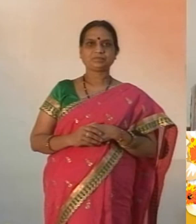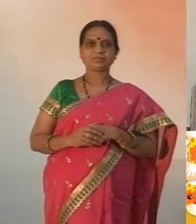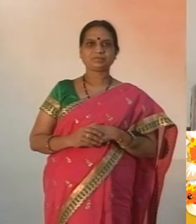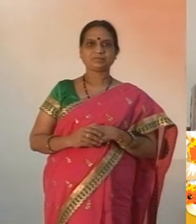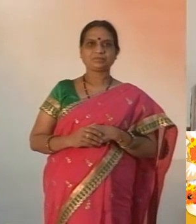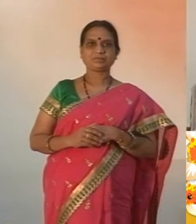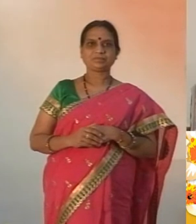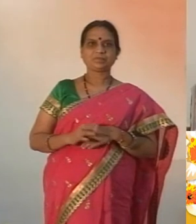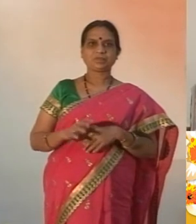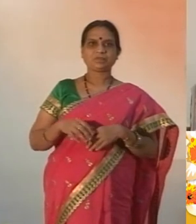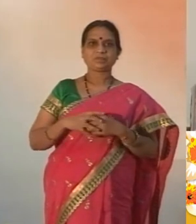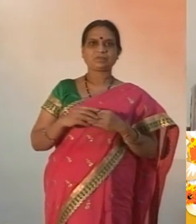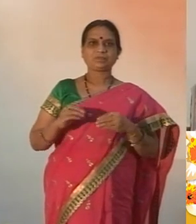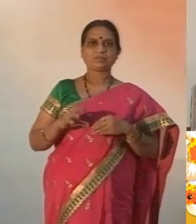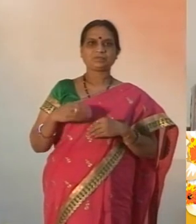और फिर